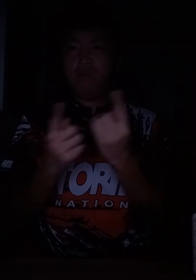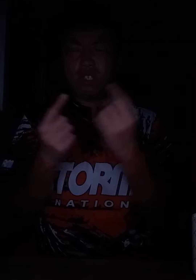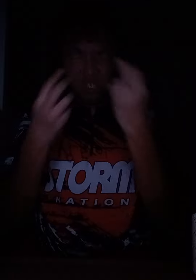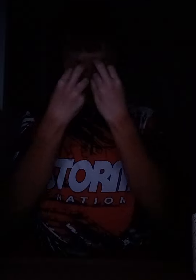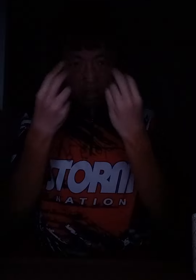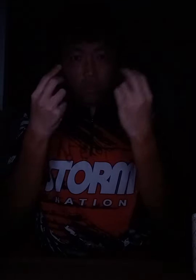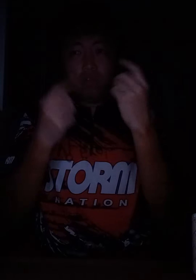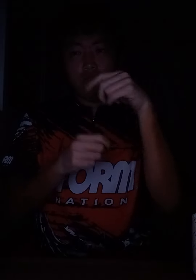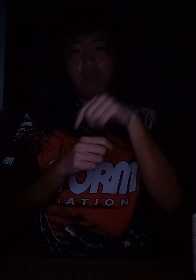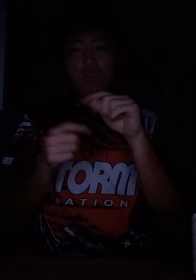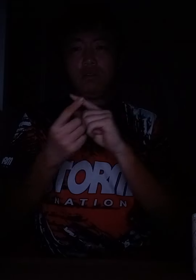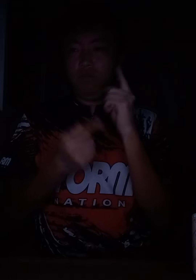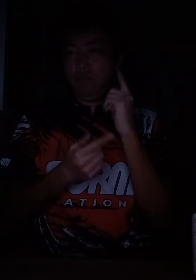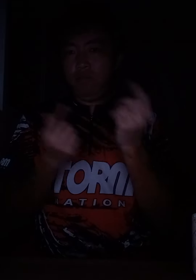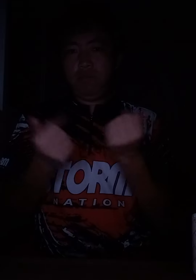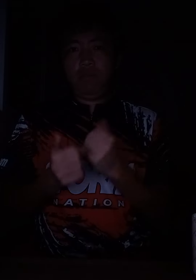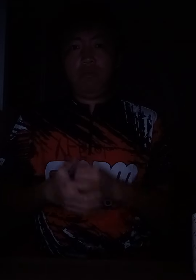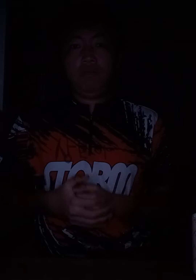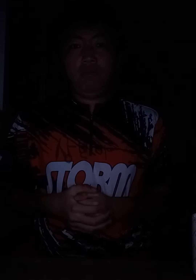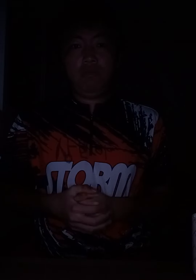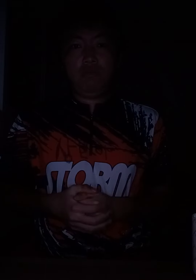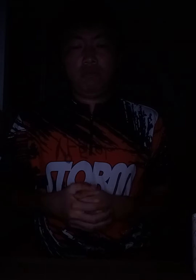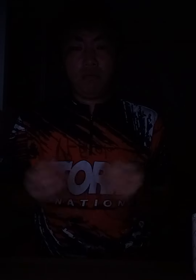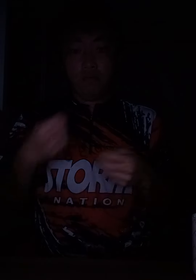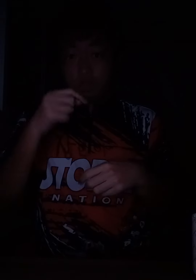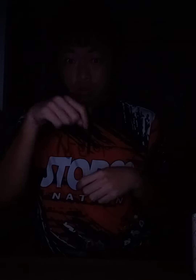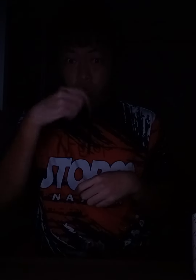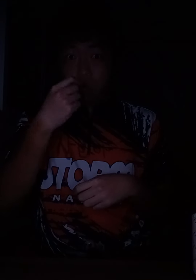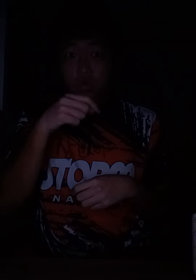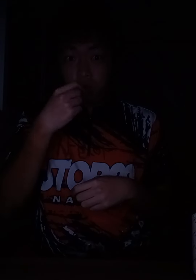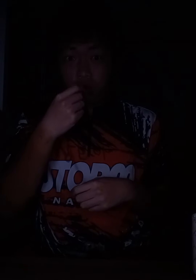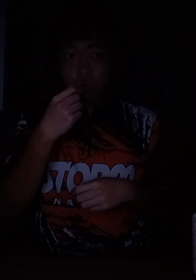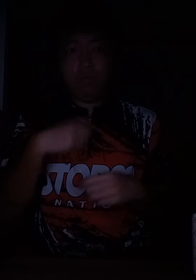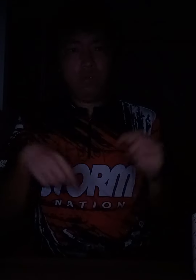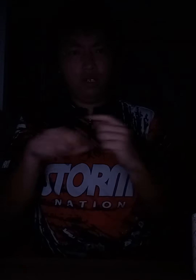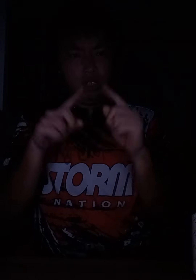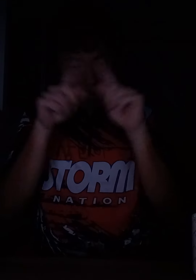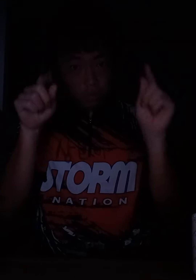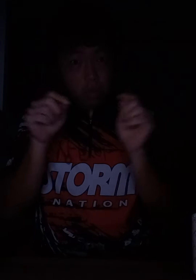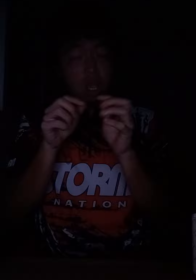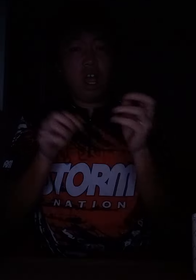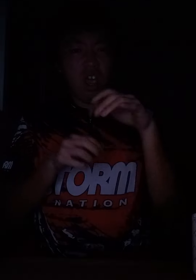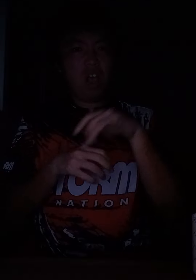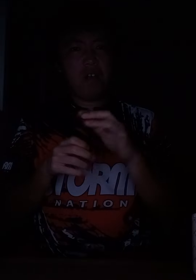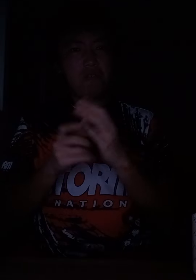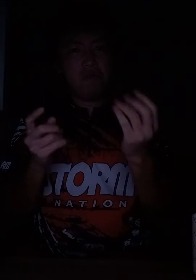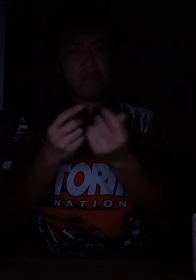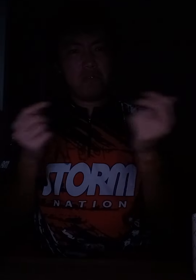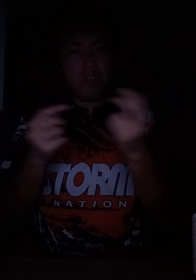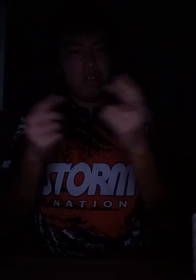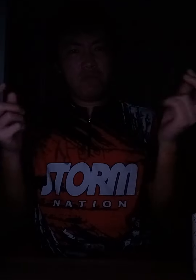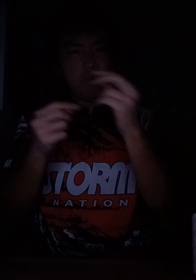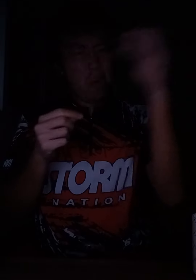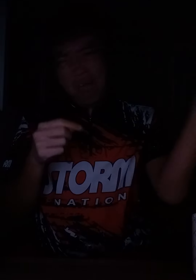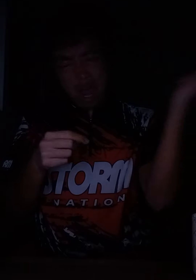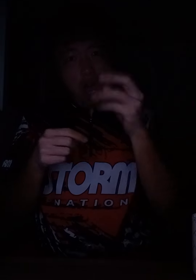눈으로 밤을 보내야 했습니다. 저녁 먹고 TV 보다가 순식간에 확 나가버렸어요.